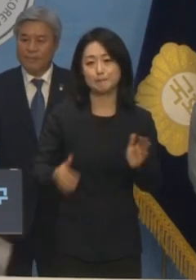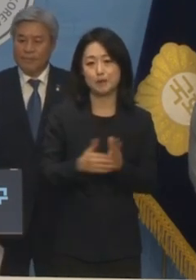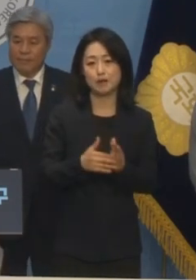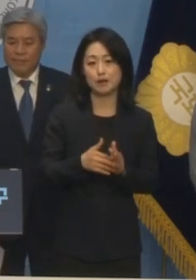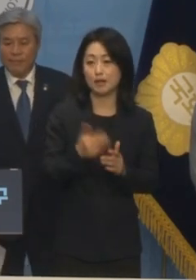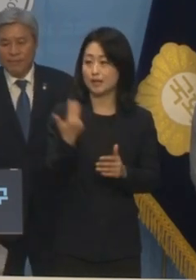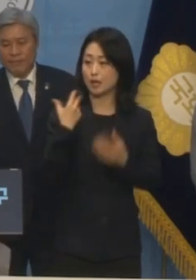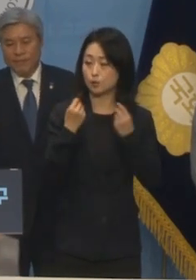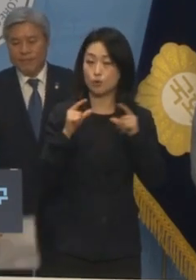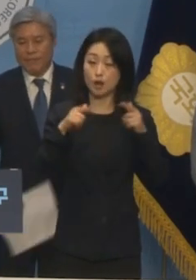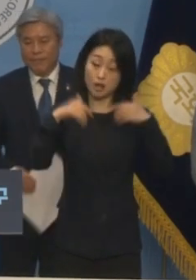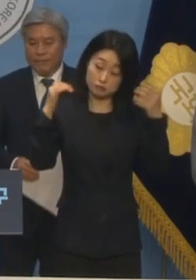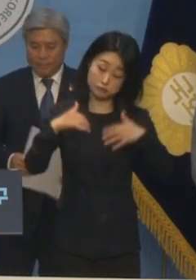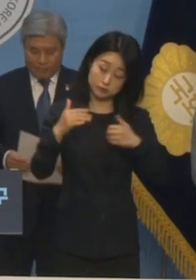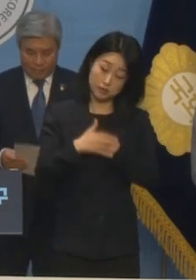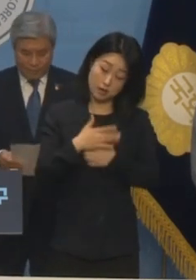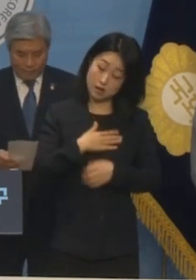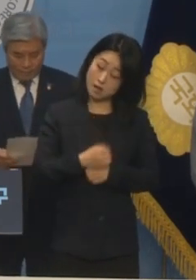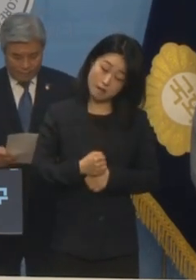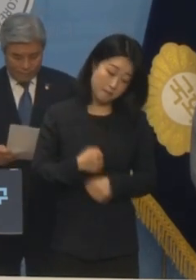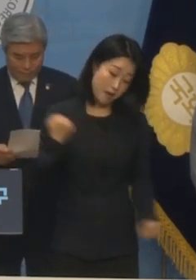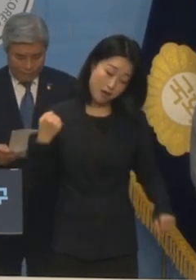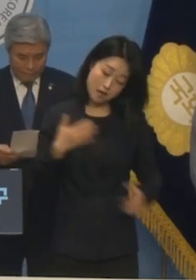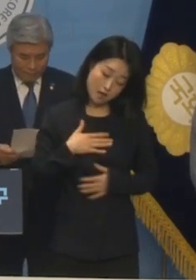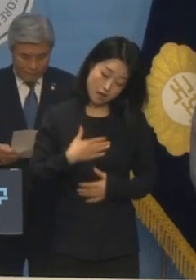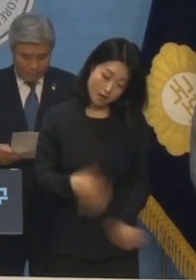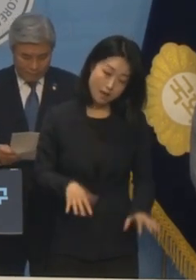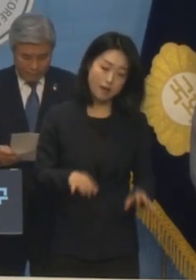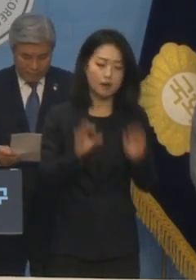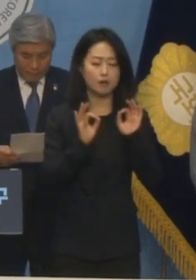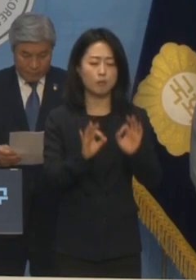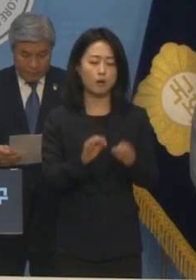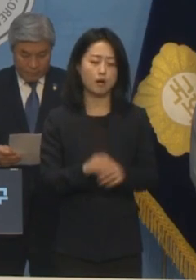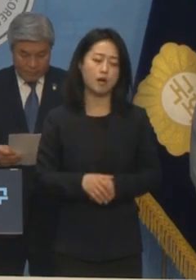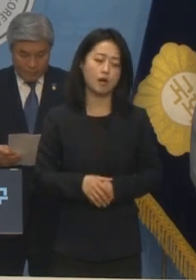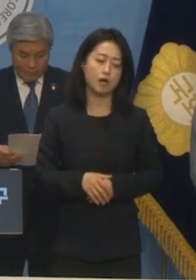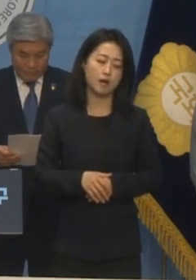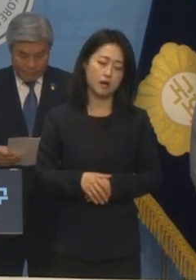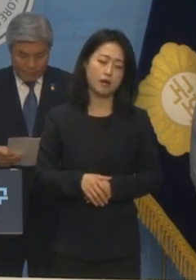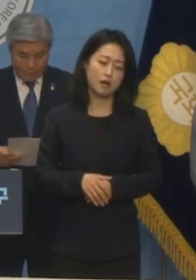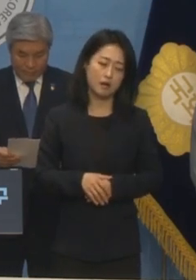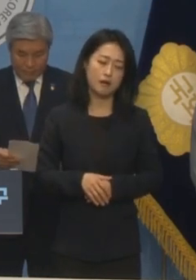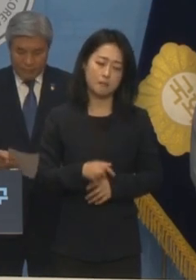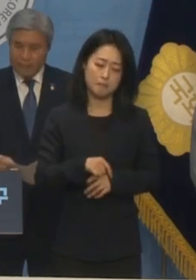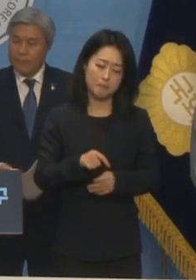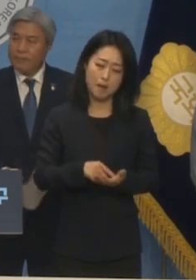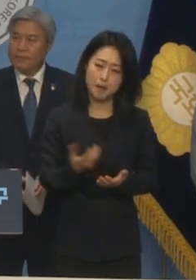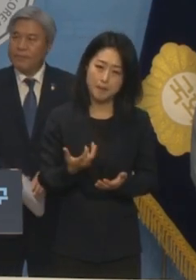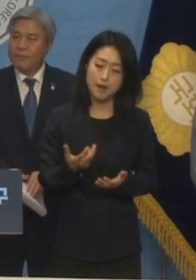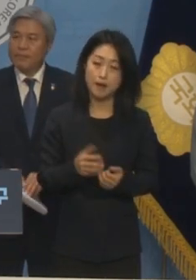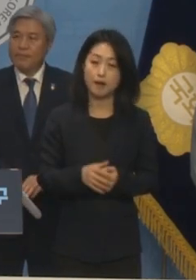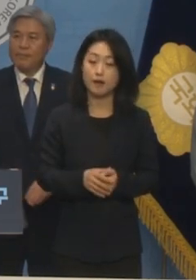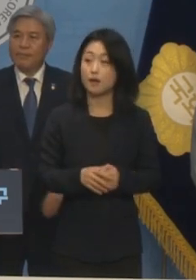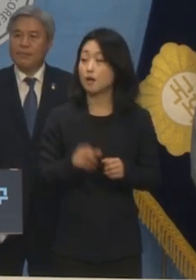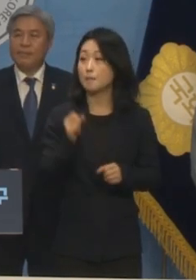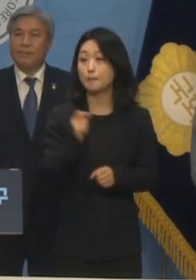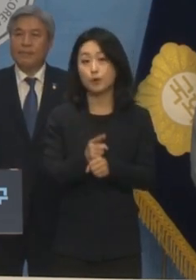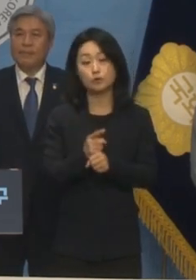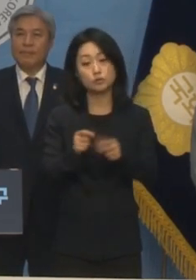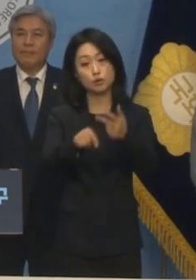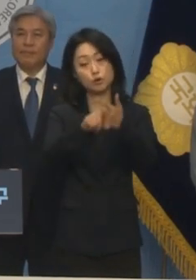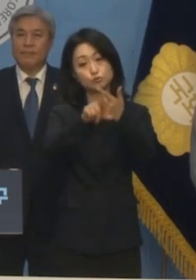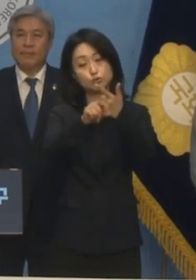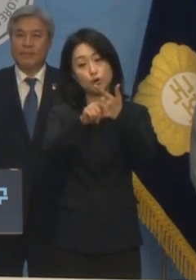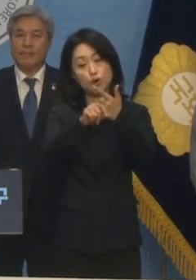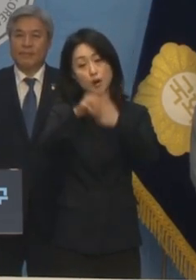와서 온몸이 녹초가 되었다는 이야기를 들으며 마음이 아팠습니다. 당장 이번 달 말부터 장마가 시작되고 무더운